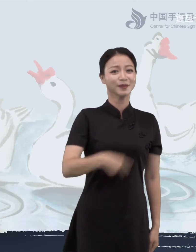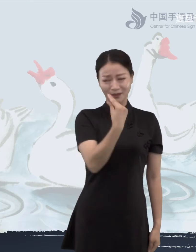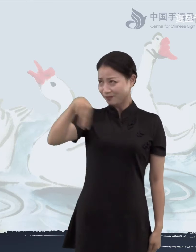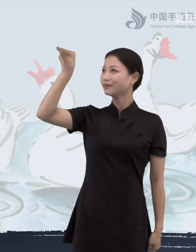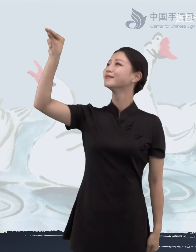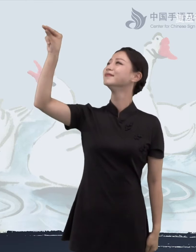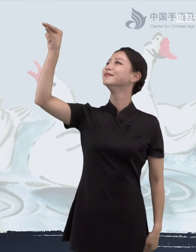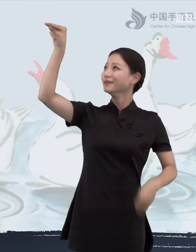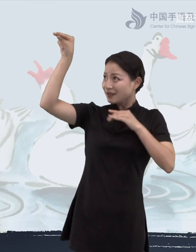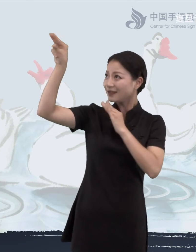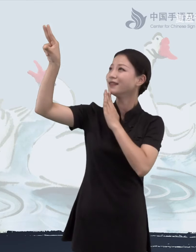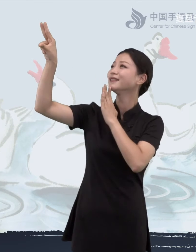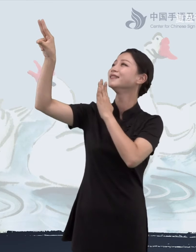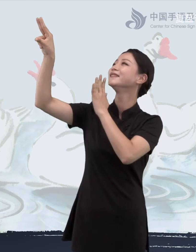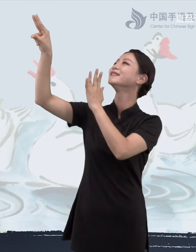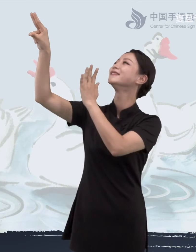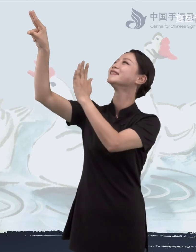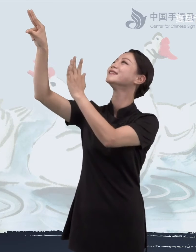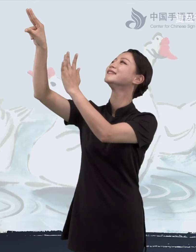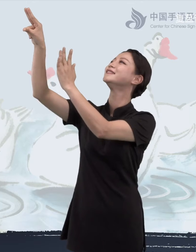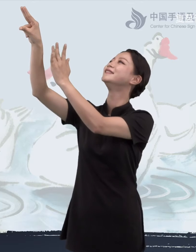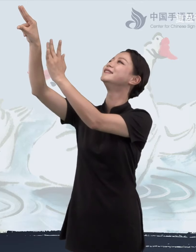曲项向天歌。